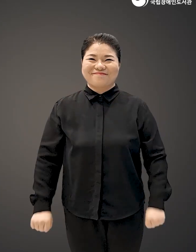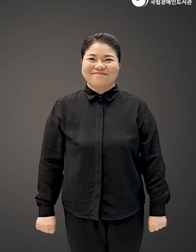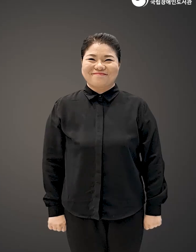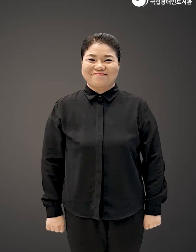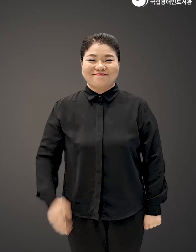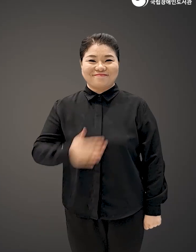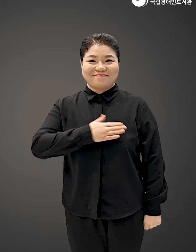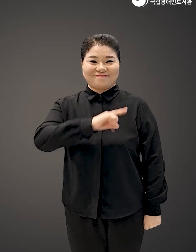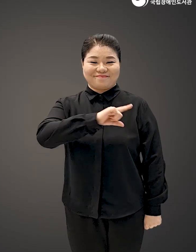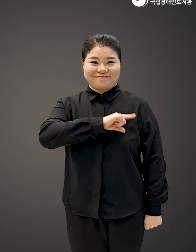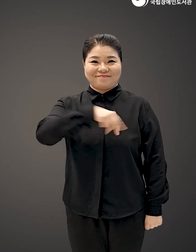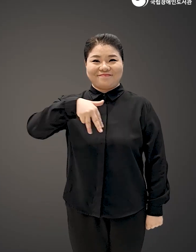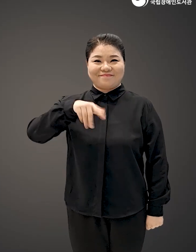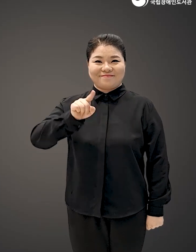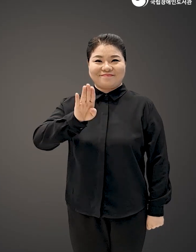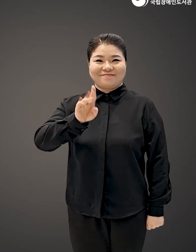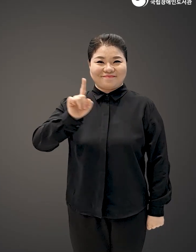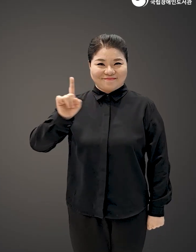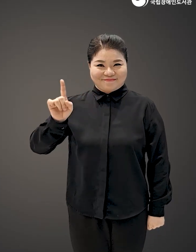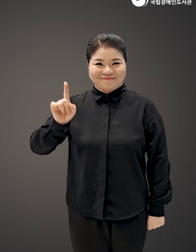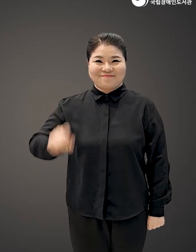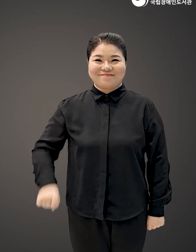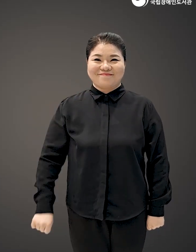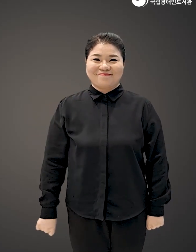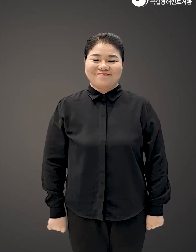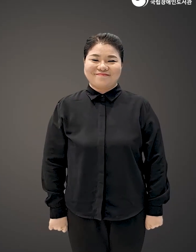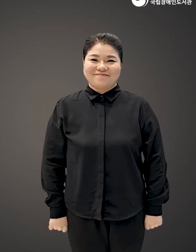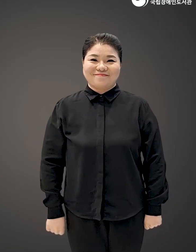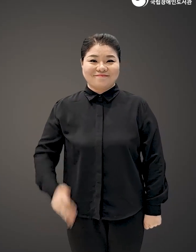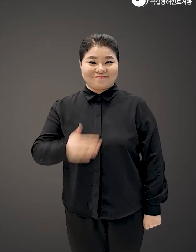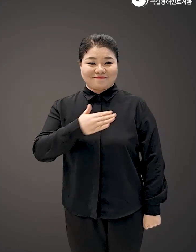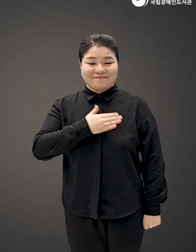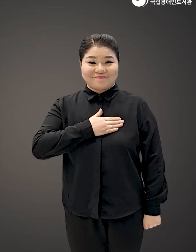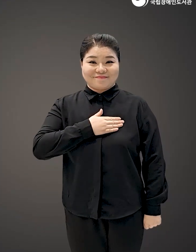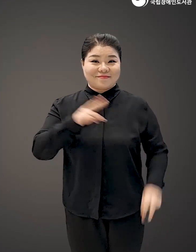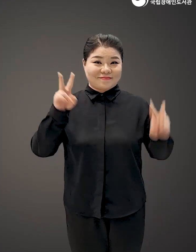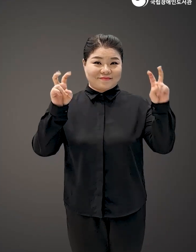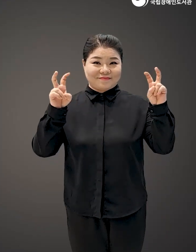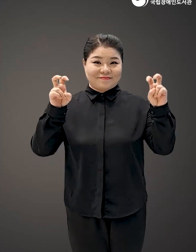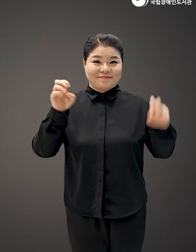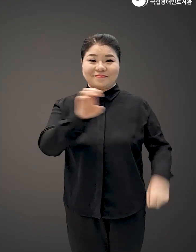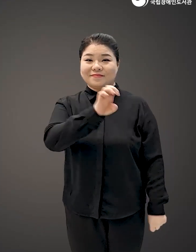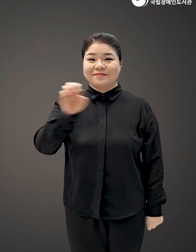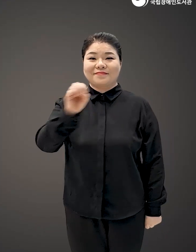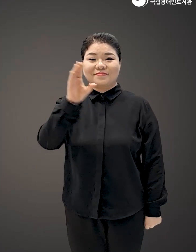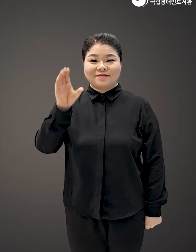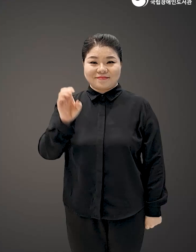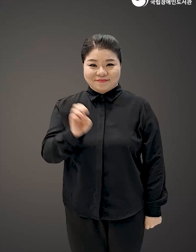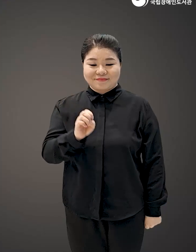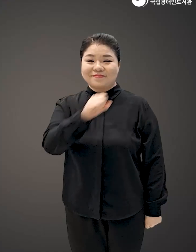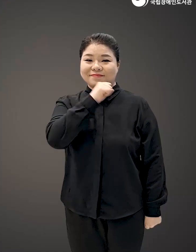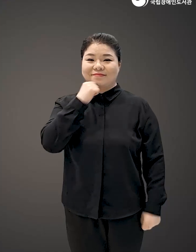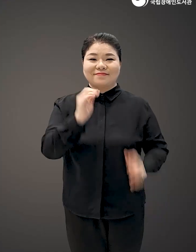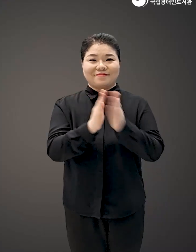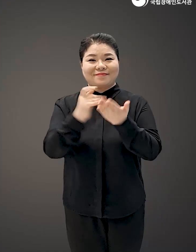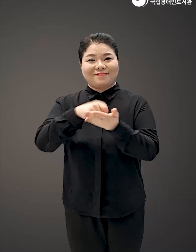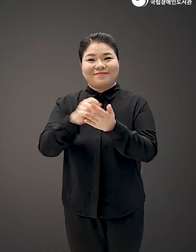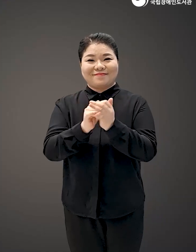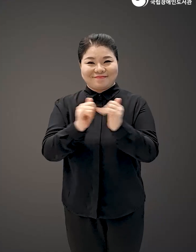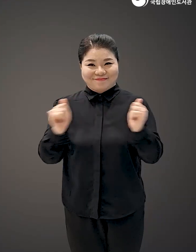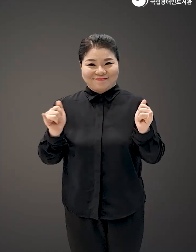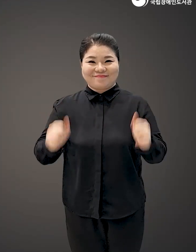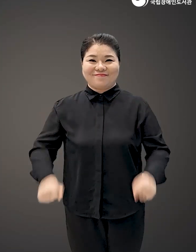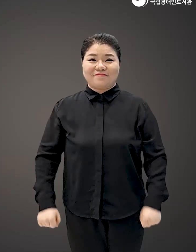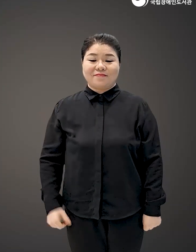안녕하세요. Johnny Chabamnida. I am the author of the book A Taste of West Africa. Through